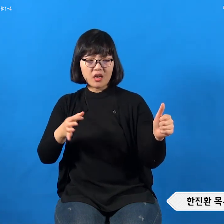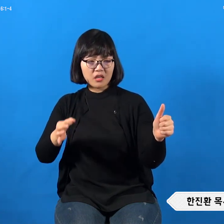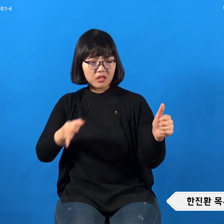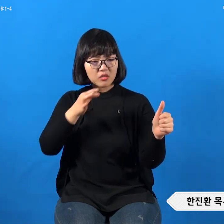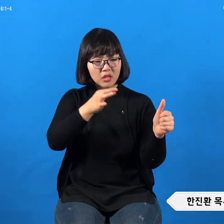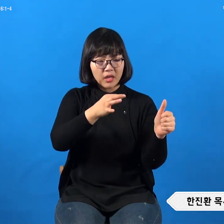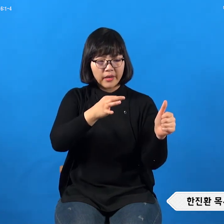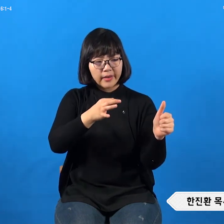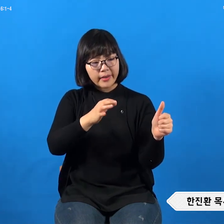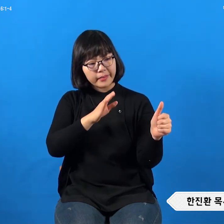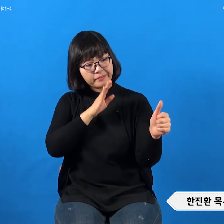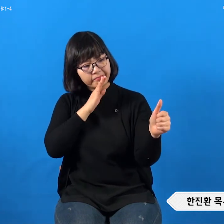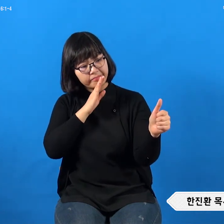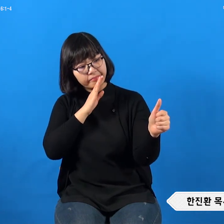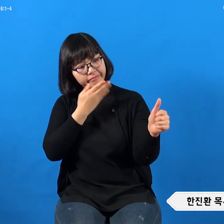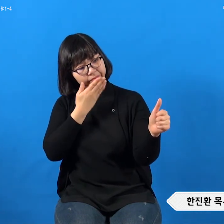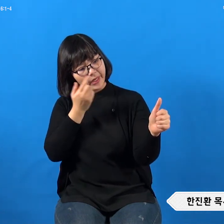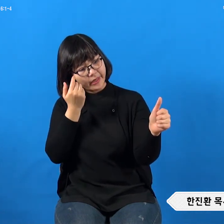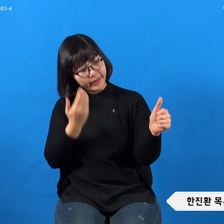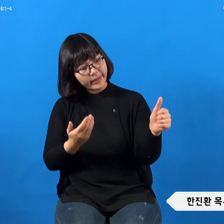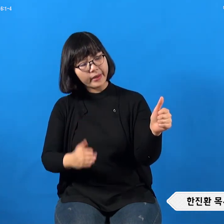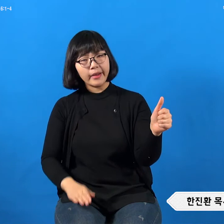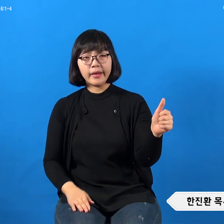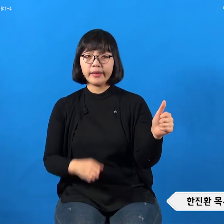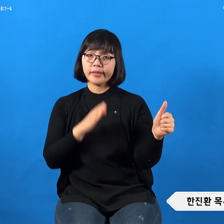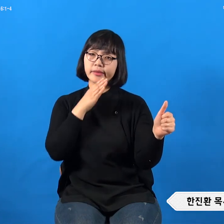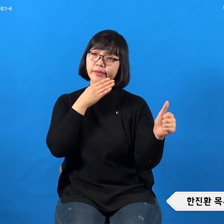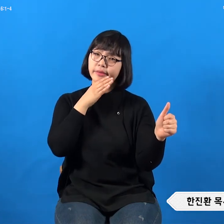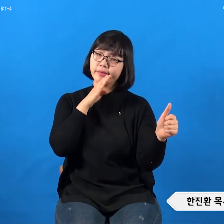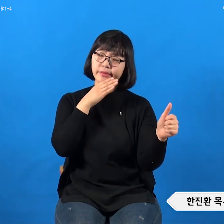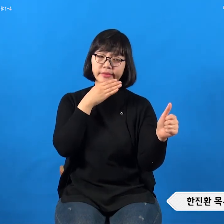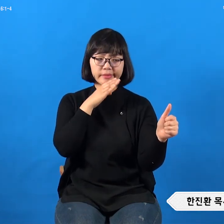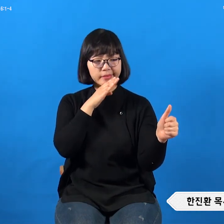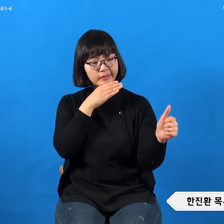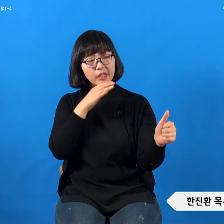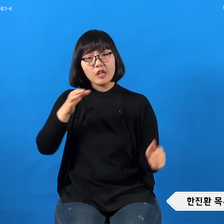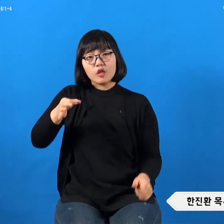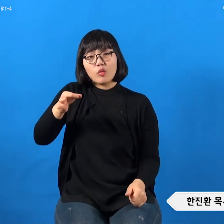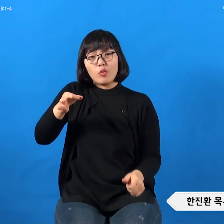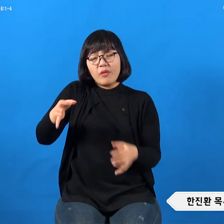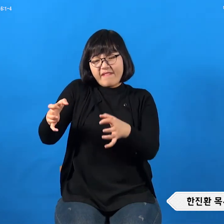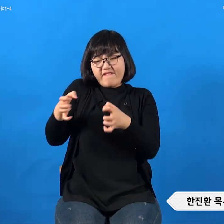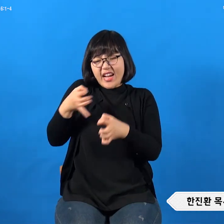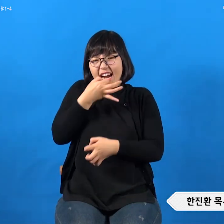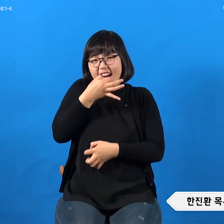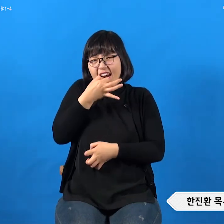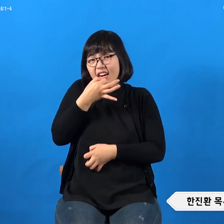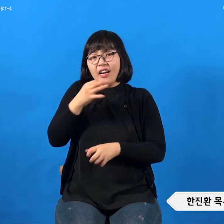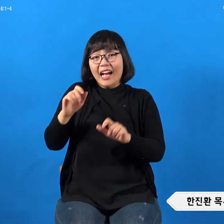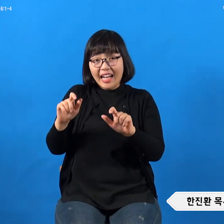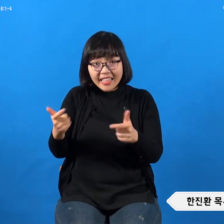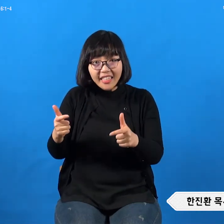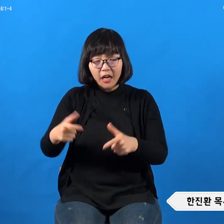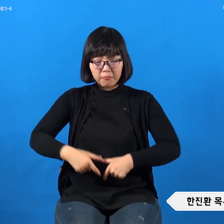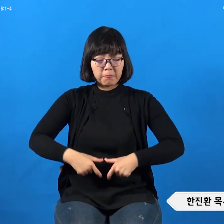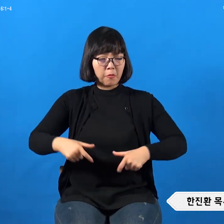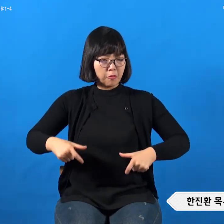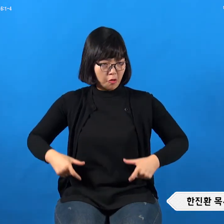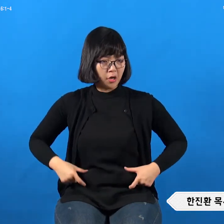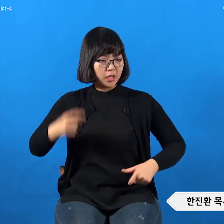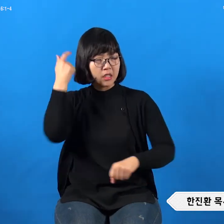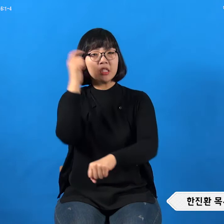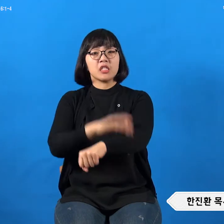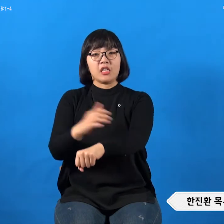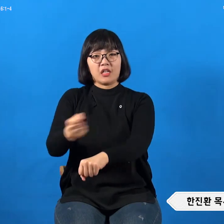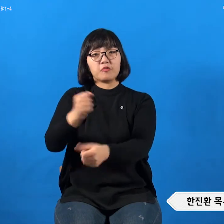없지 않습니까? 어떻게 하든지 할머니는 너그럽게, 재물을 너그럽게, 지혜롭게 사용하는 사람에게 물려주고